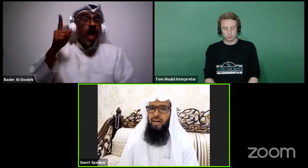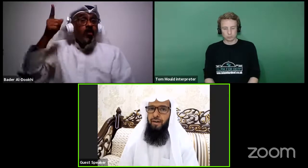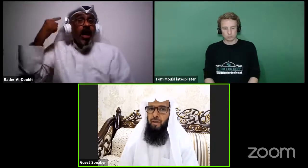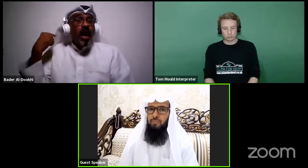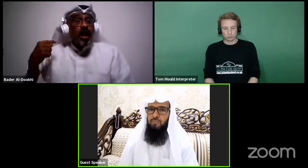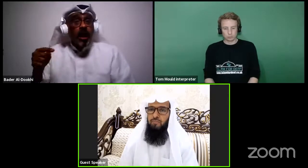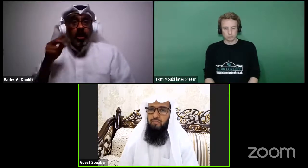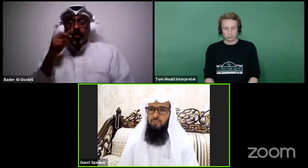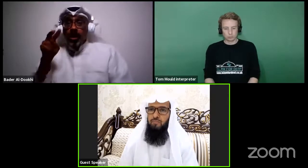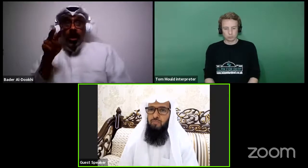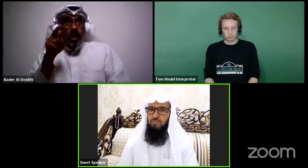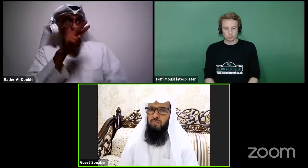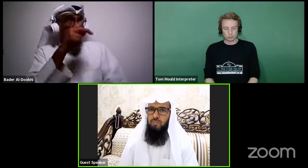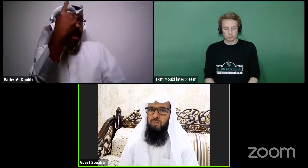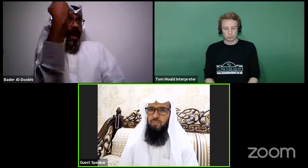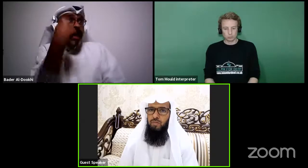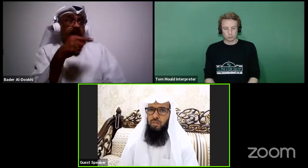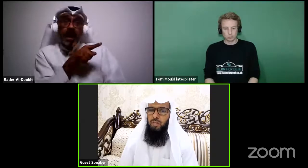إلى الحرام.